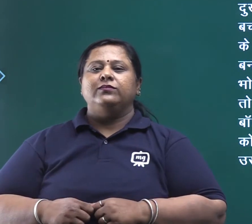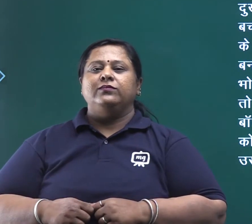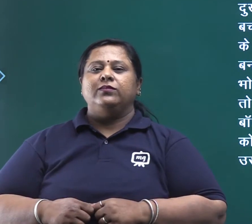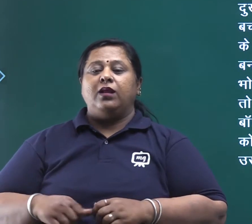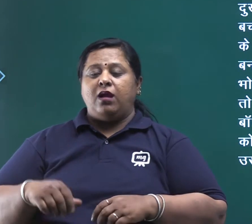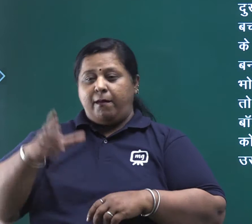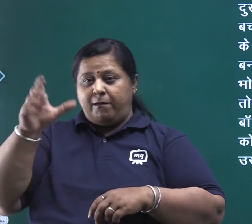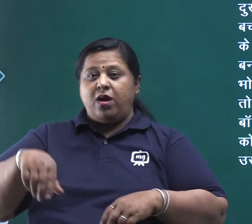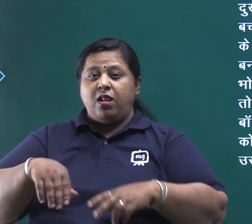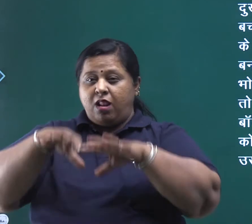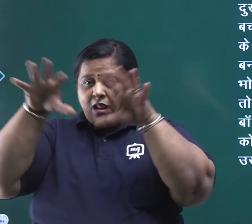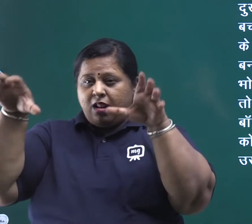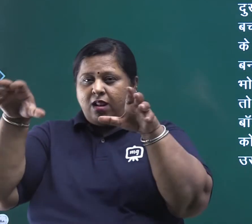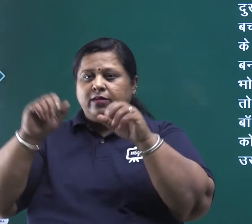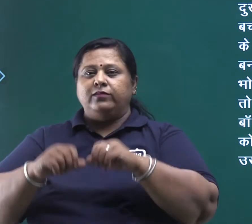खंबा,